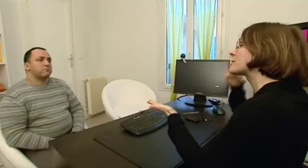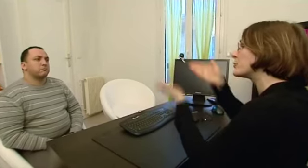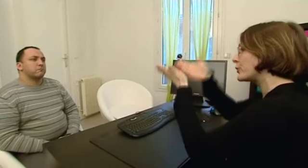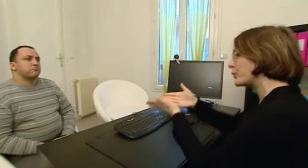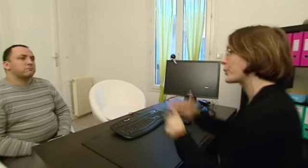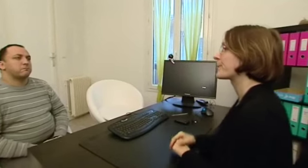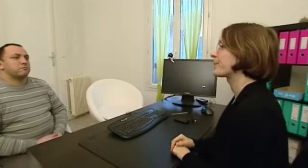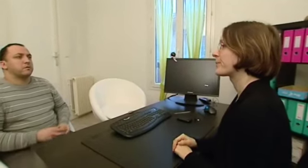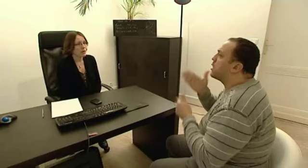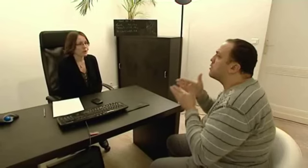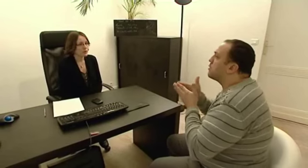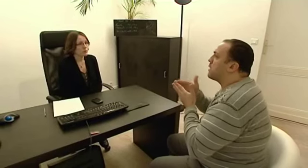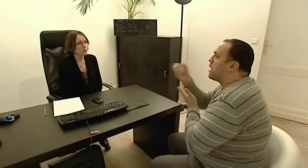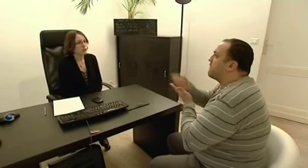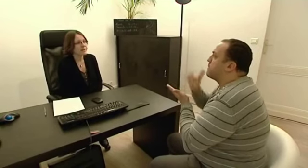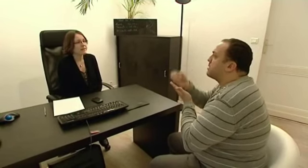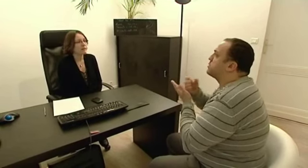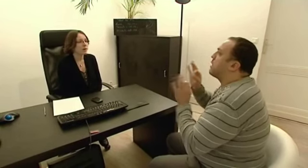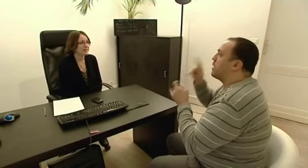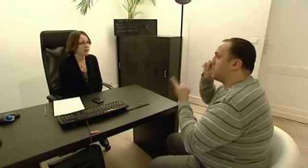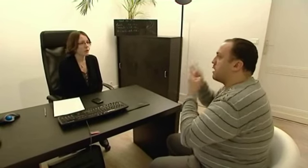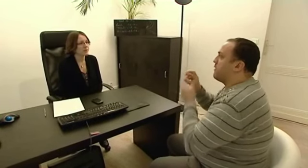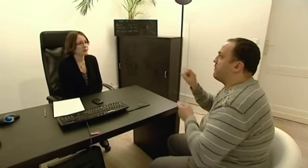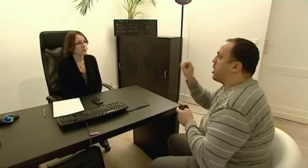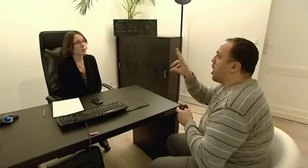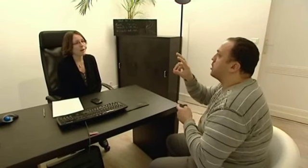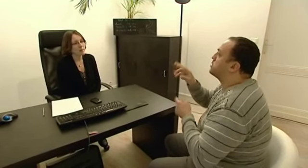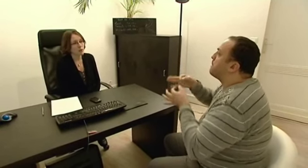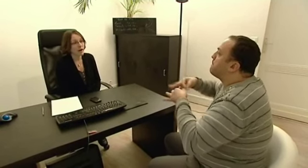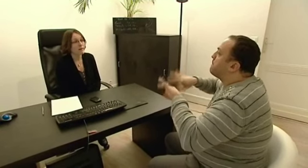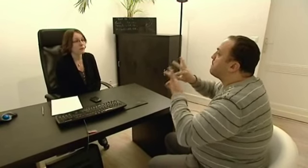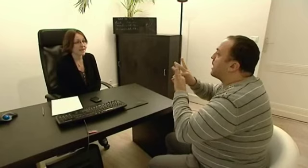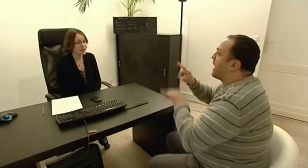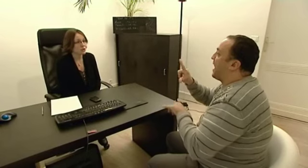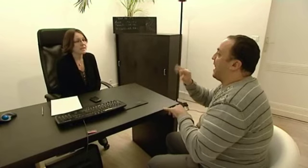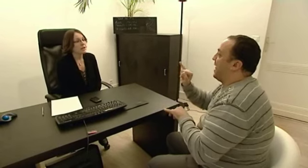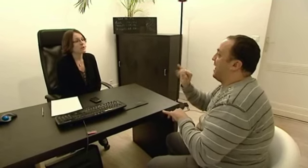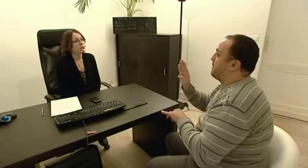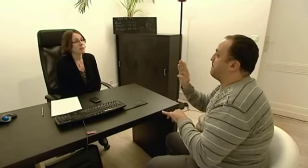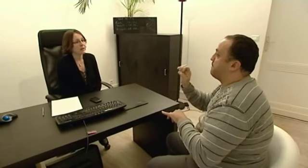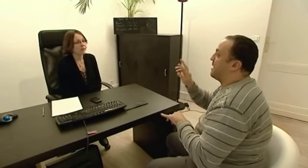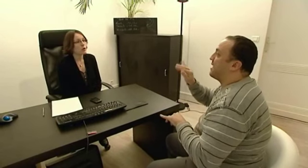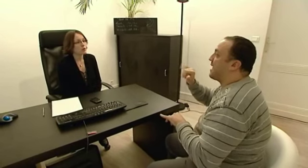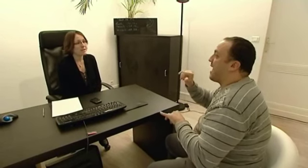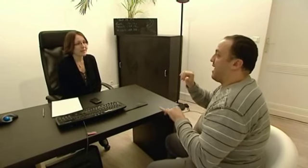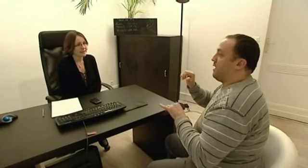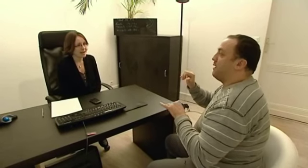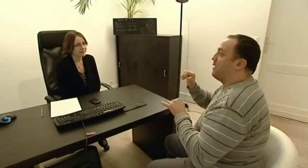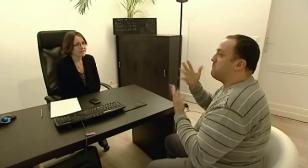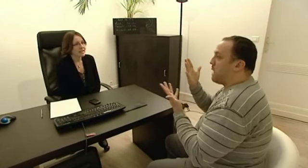passe monsieur. Voilà, j'aurais eu besoin d'avoir des informations par rapport à un voyage que j'aimerais faire au Libéria.